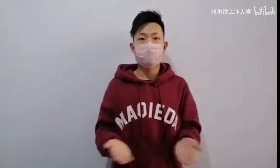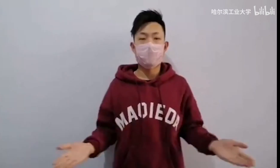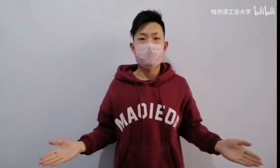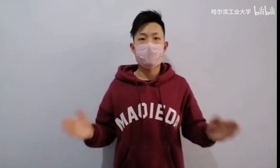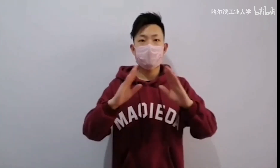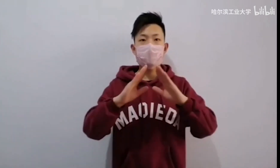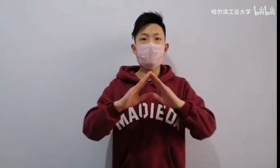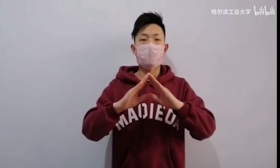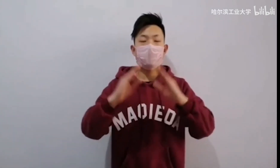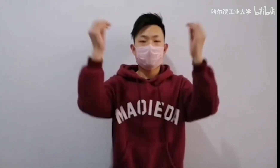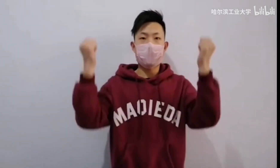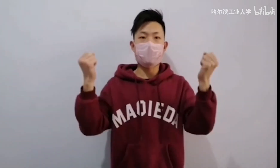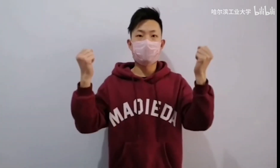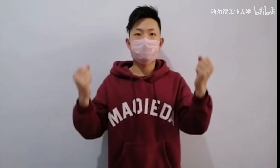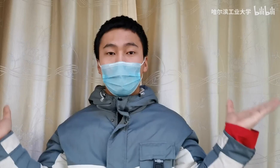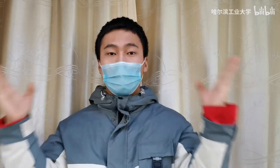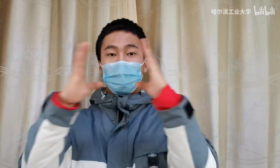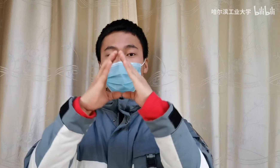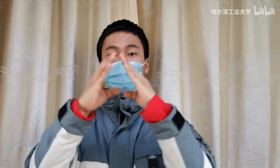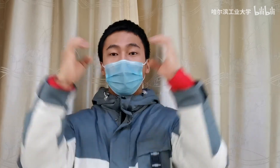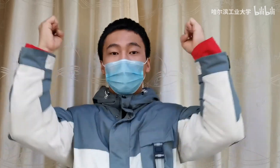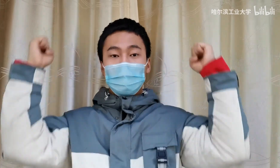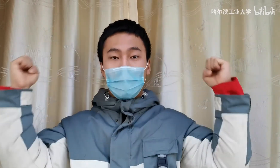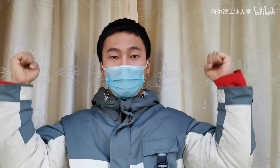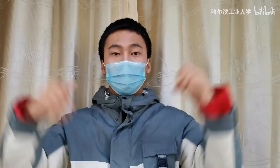为中国加油， 为中国加油，